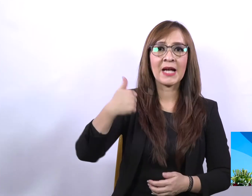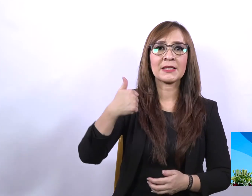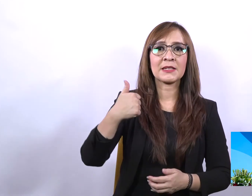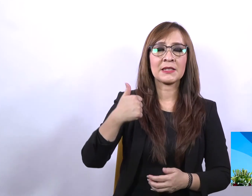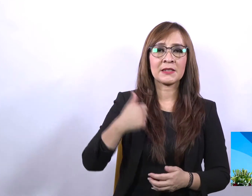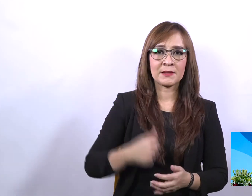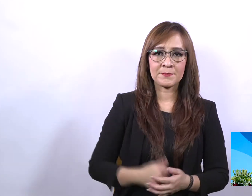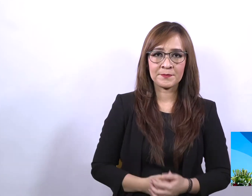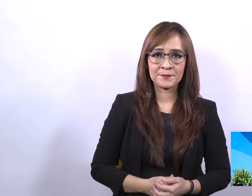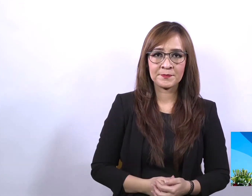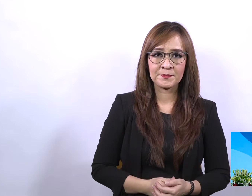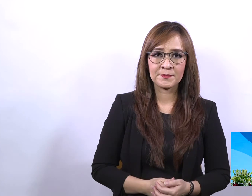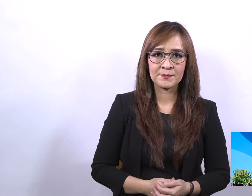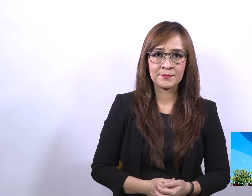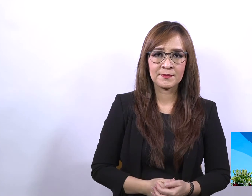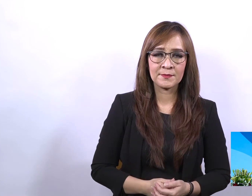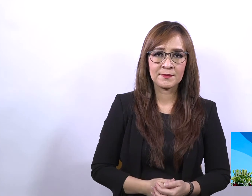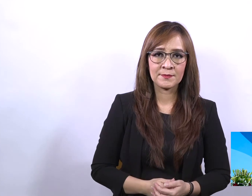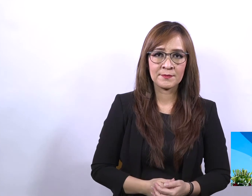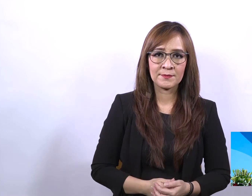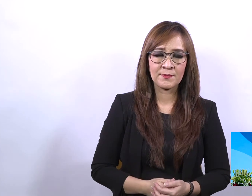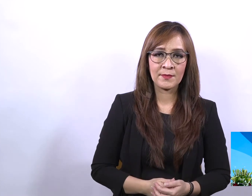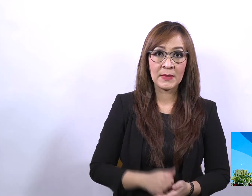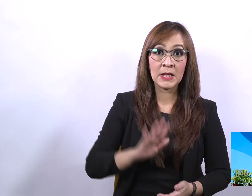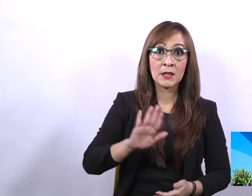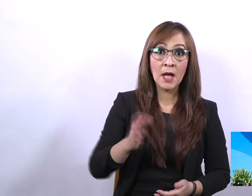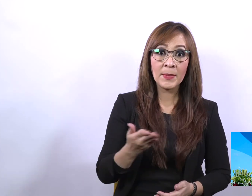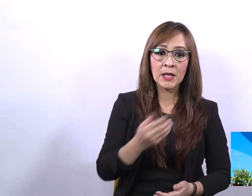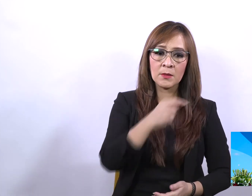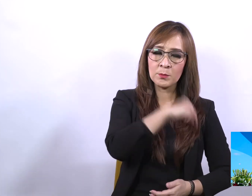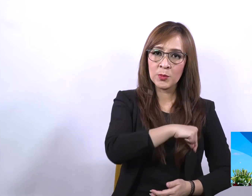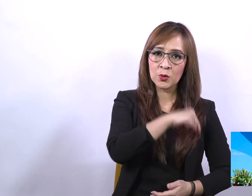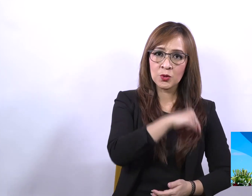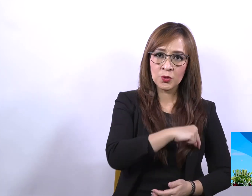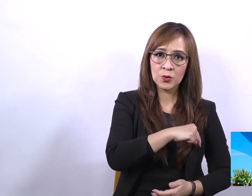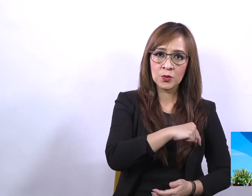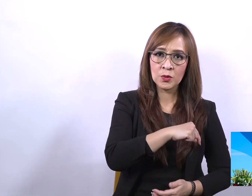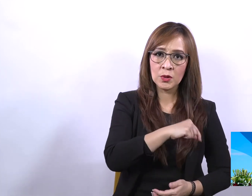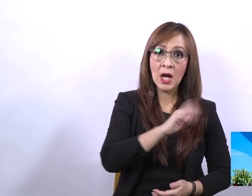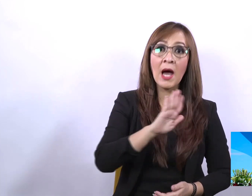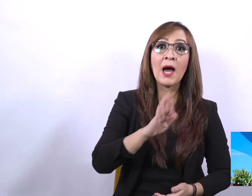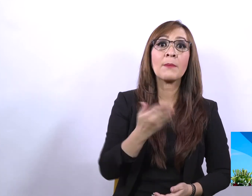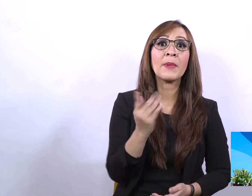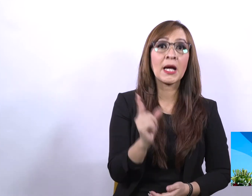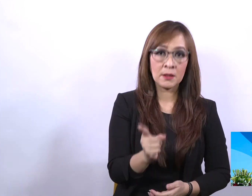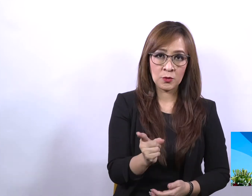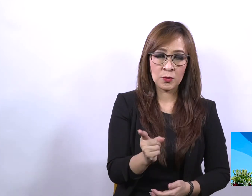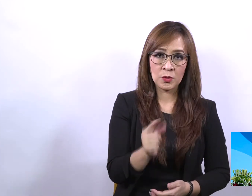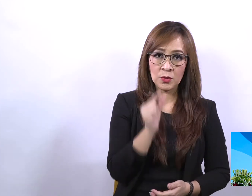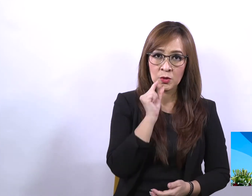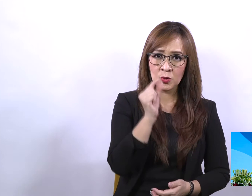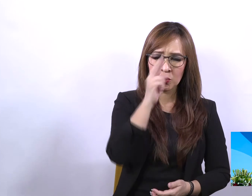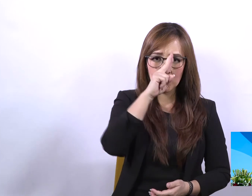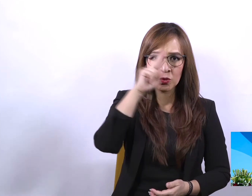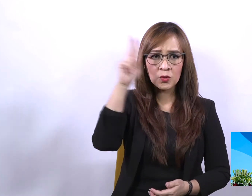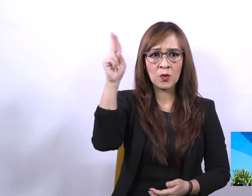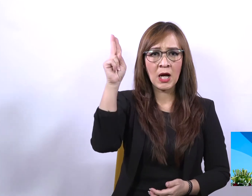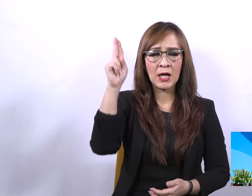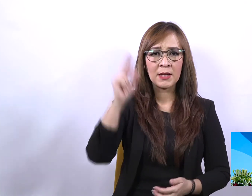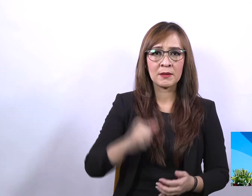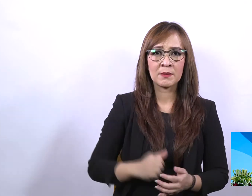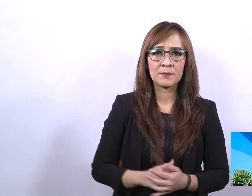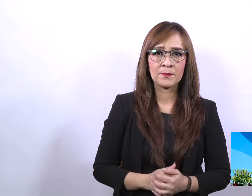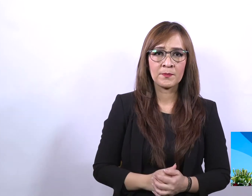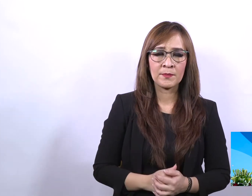tuhan berkata saya berhasil Hai tapi beruntung unpredictable Waduk saya pikir saya dalam